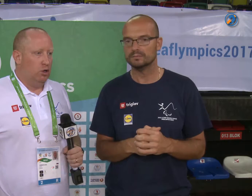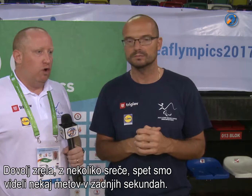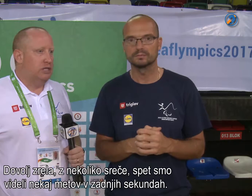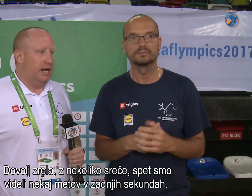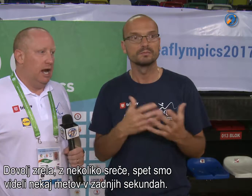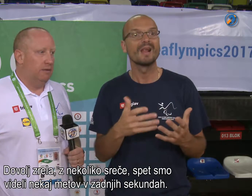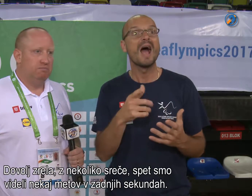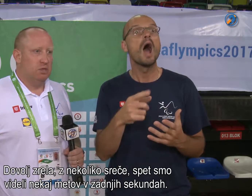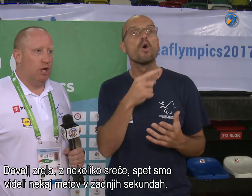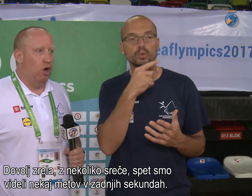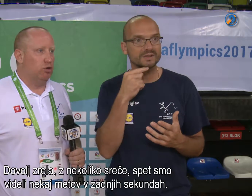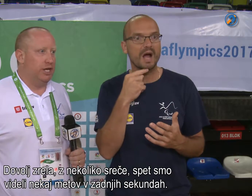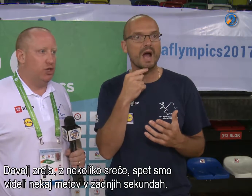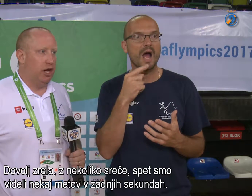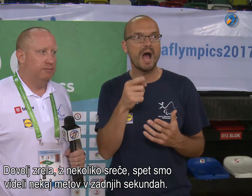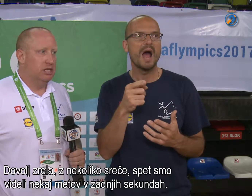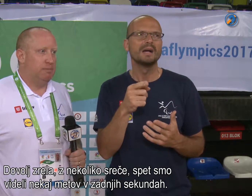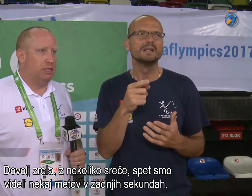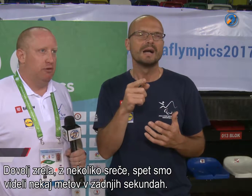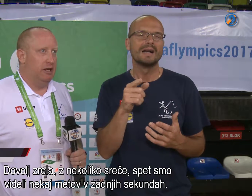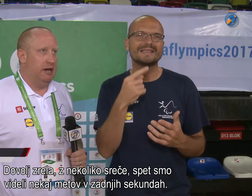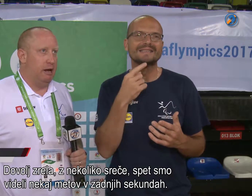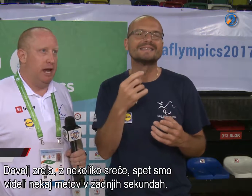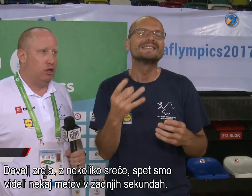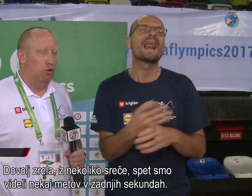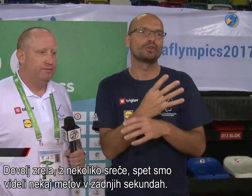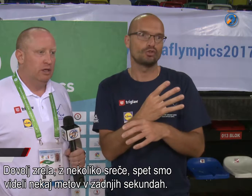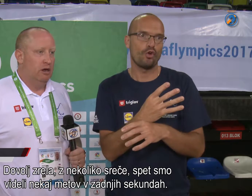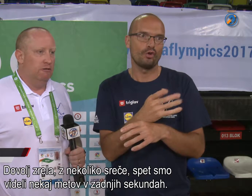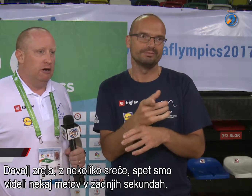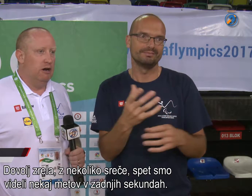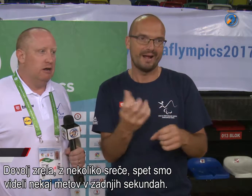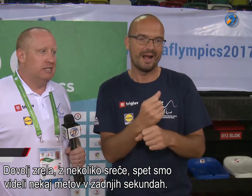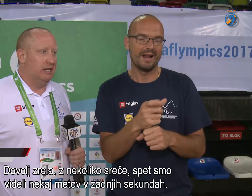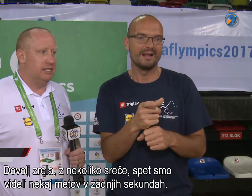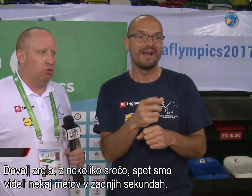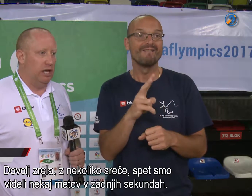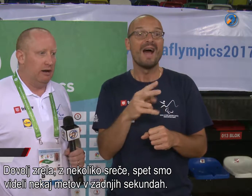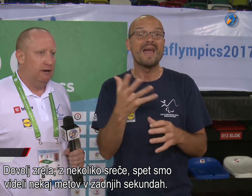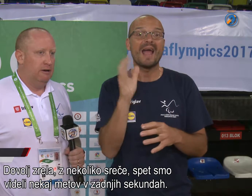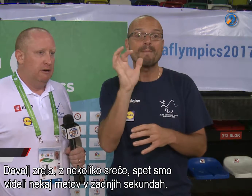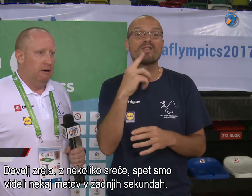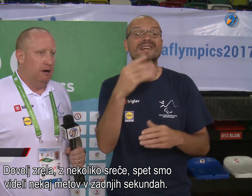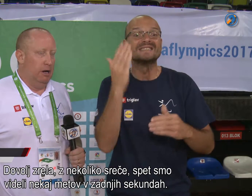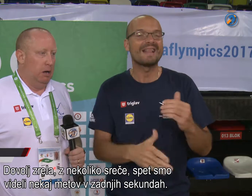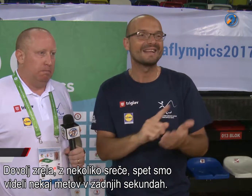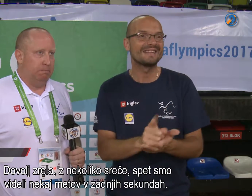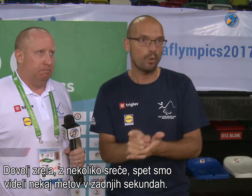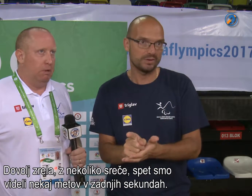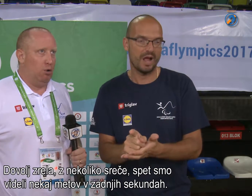Dovolj zrela, z nekoliko sreče, spet smo videli nekaj metov v zadnjih sekundah. Lahko